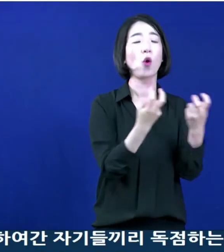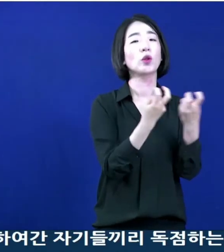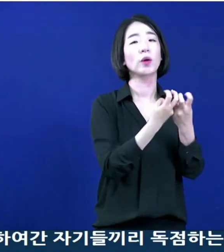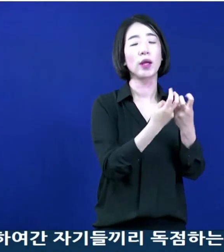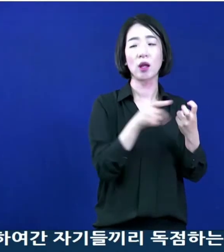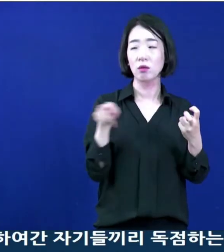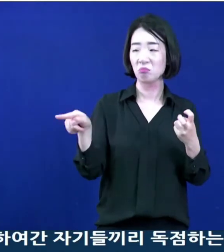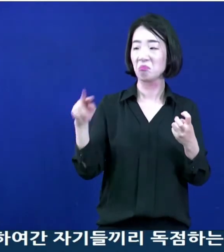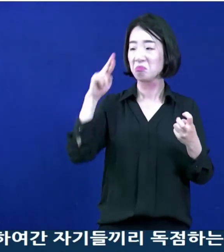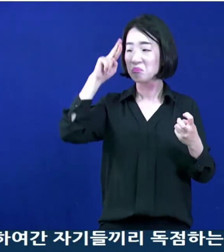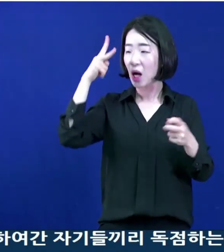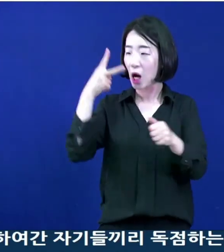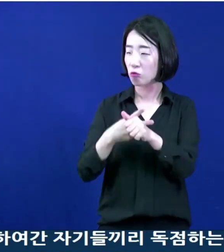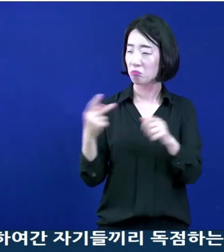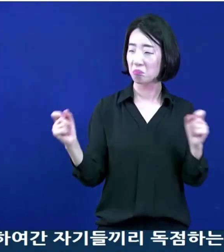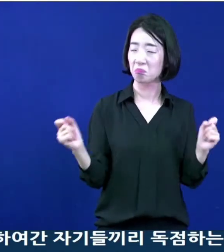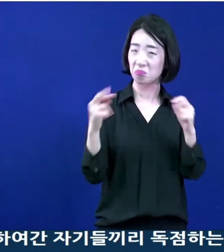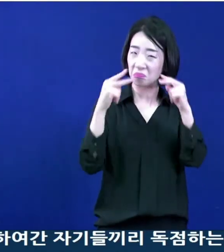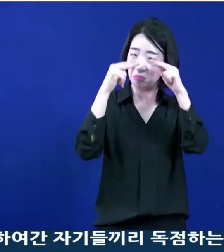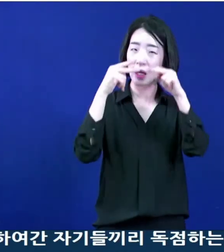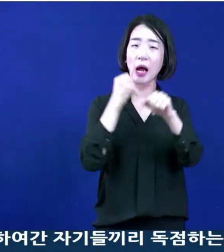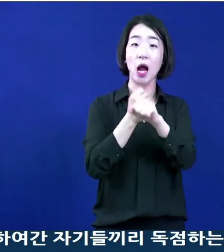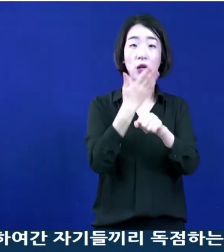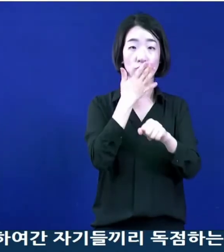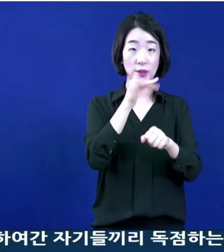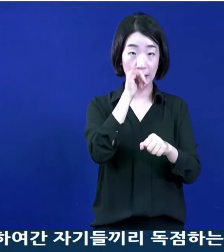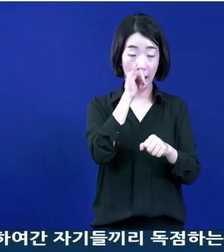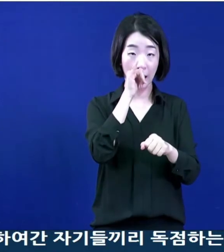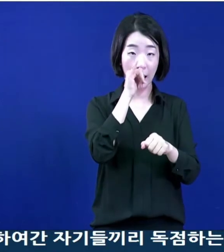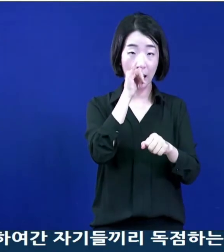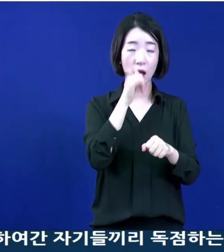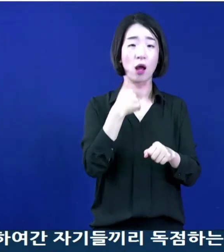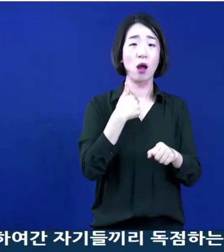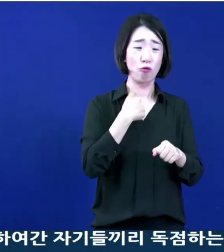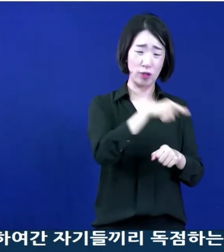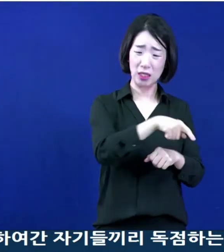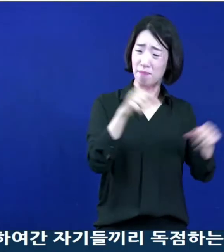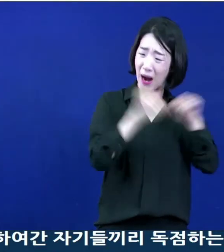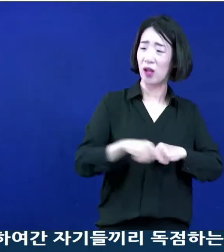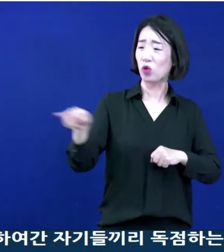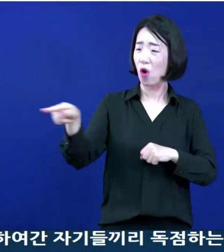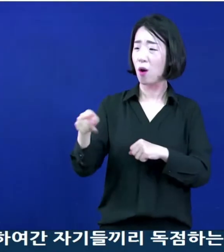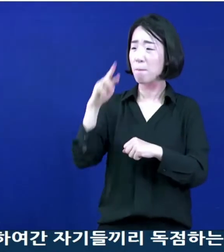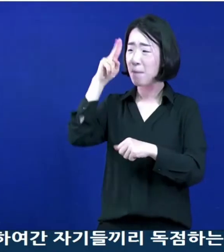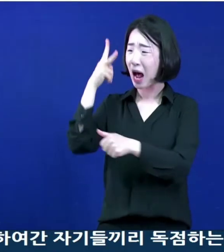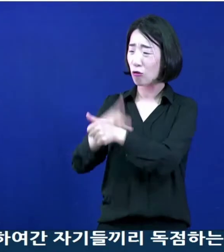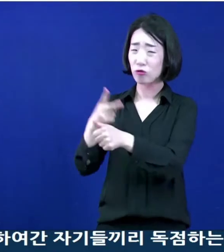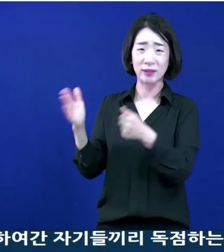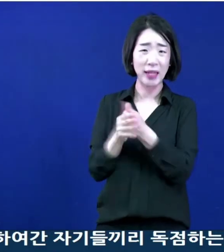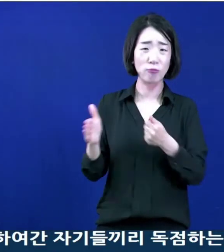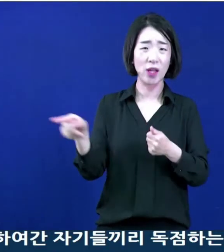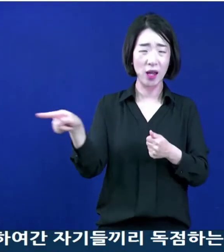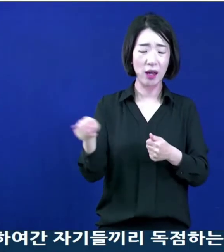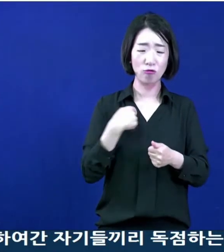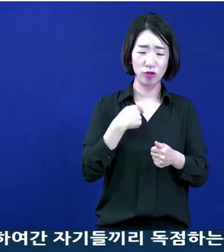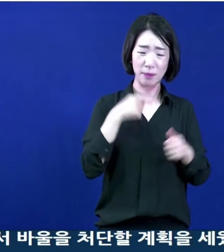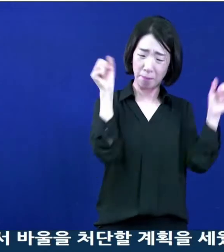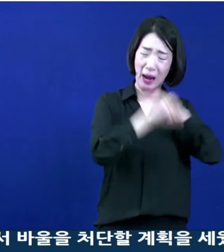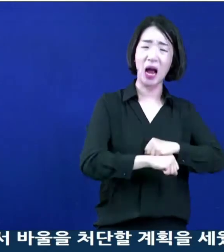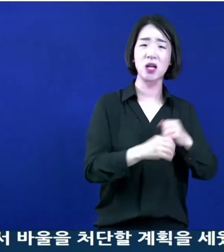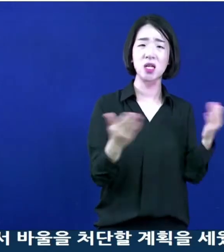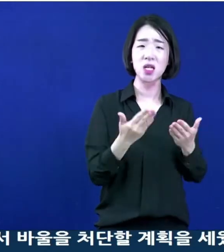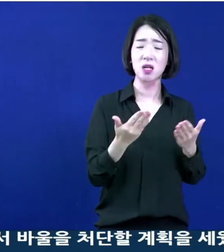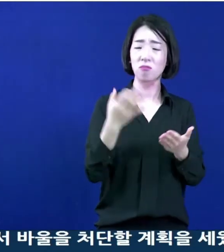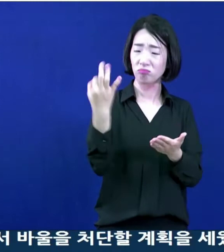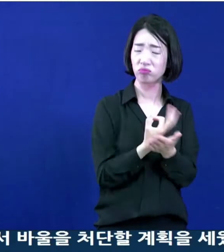첫째는 우리 망하게 됐다. 우리 망하게 됐다. 경제적인 손실을 이유로 되는